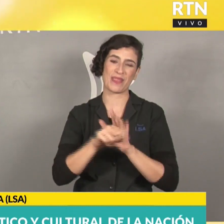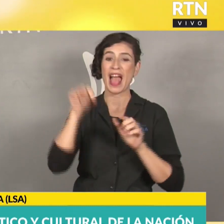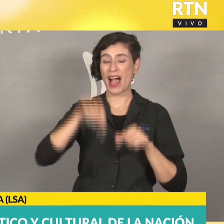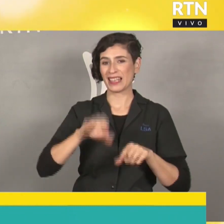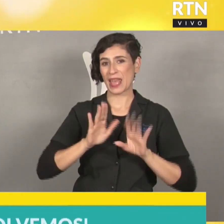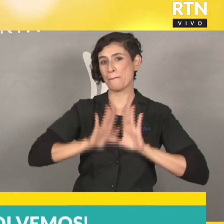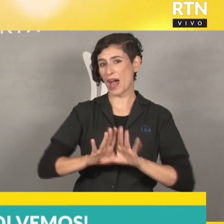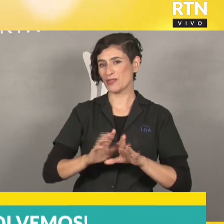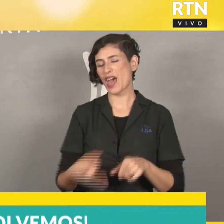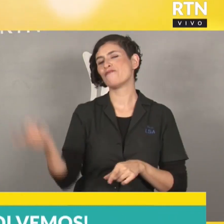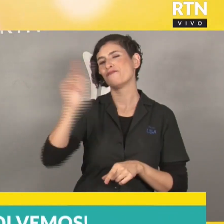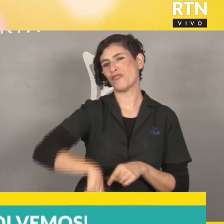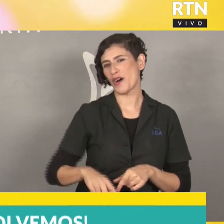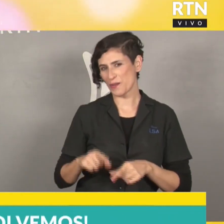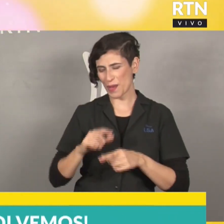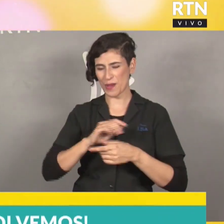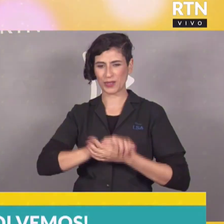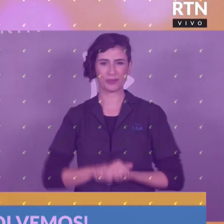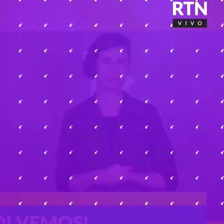un corte y enseguida volvemos.